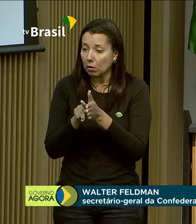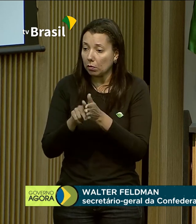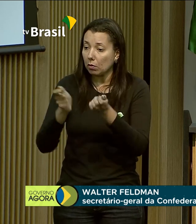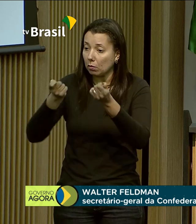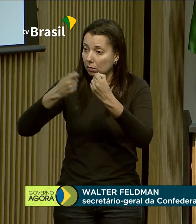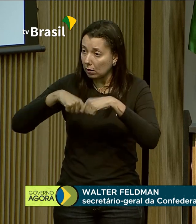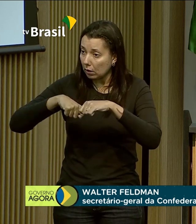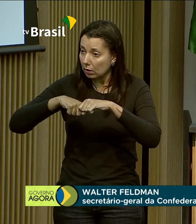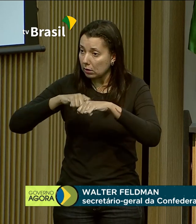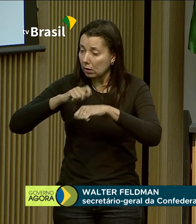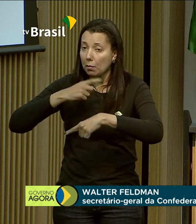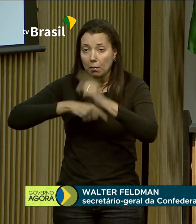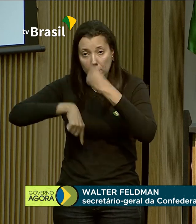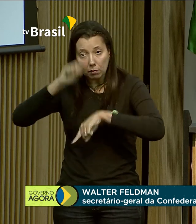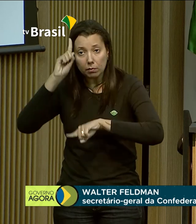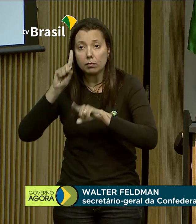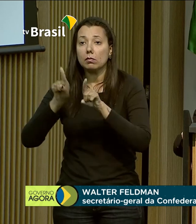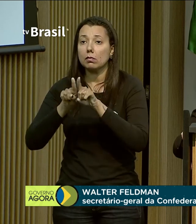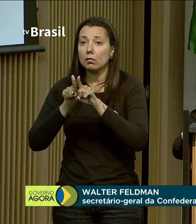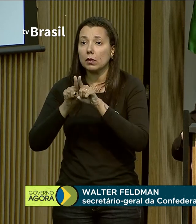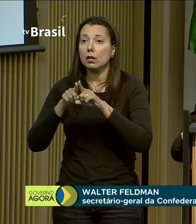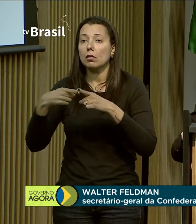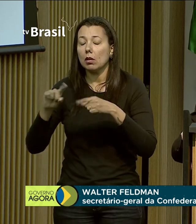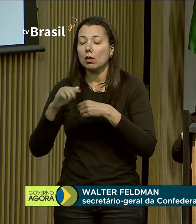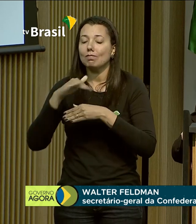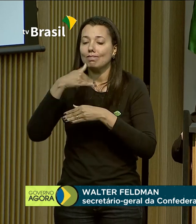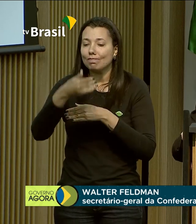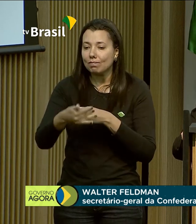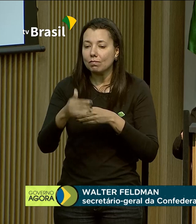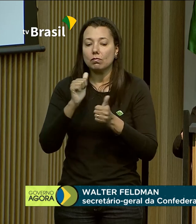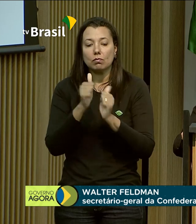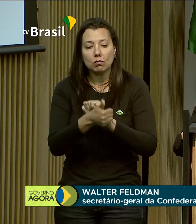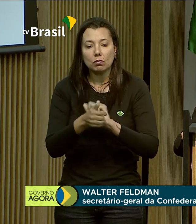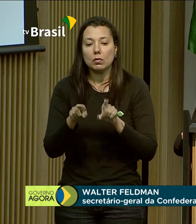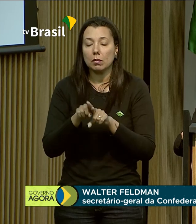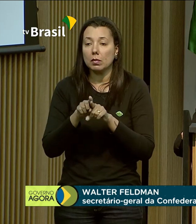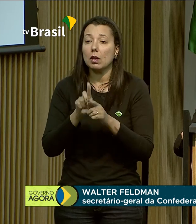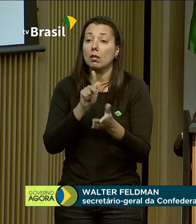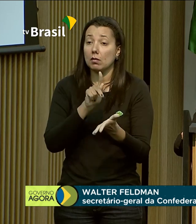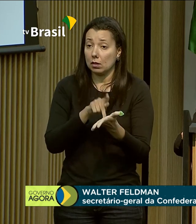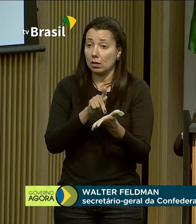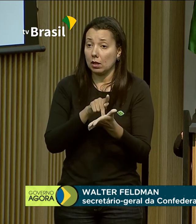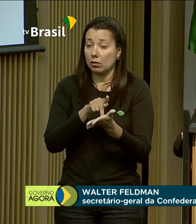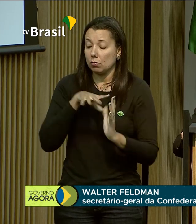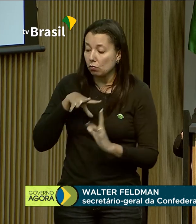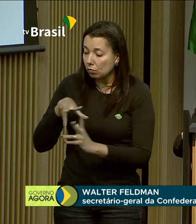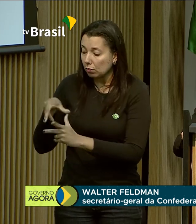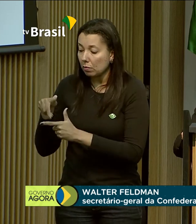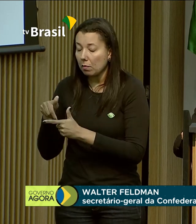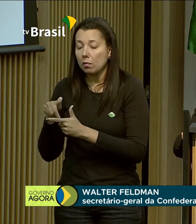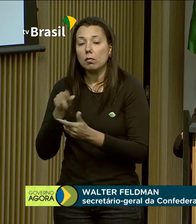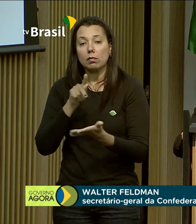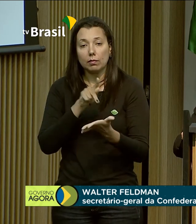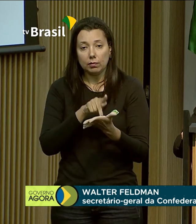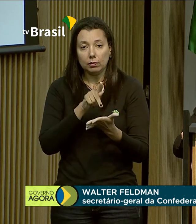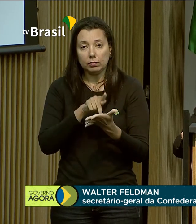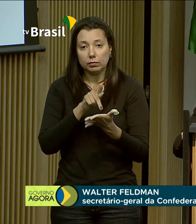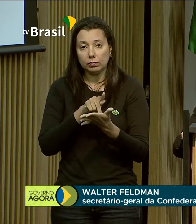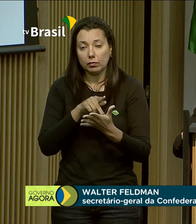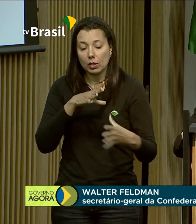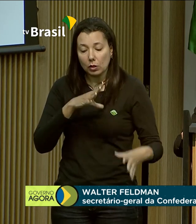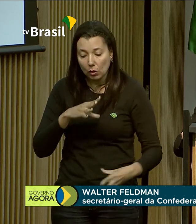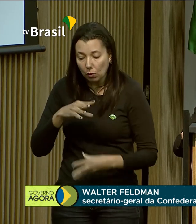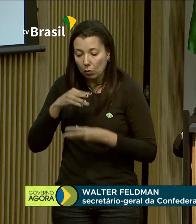competências num nível mais elevado, mas também fora de campo. Essa é a realidade do futebol mundial, uma realidade que